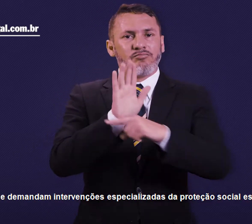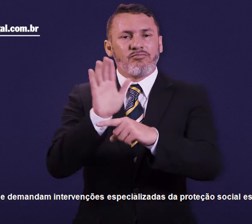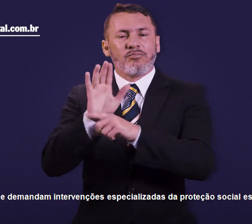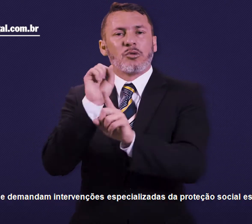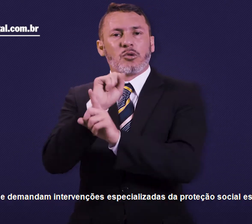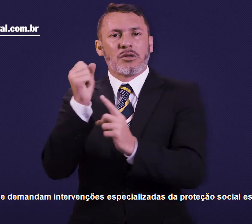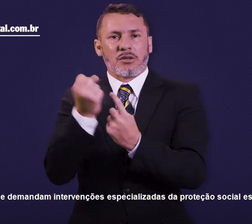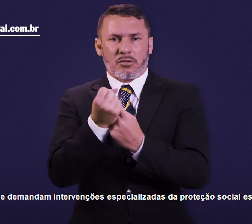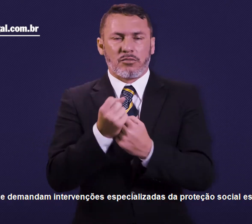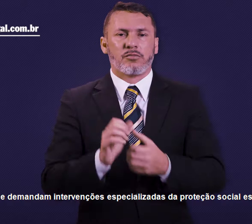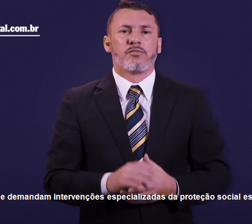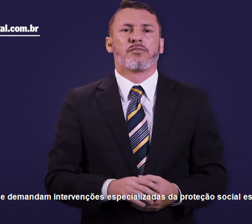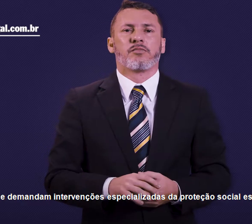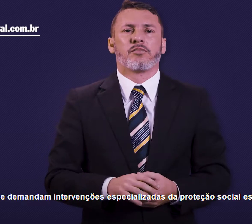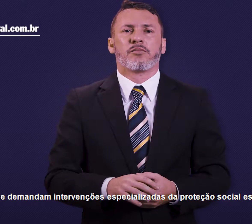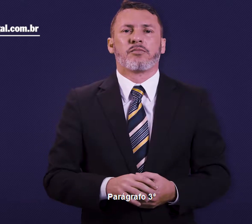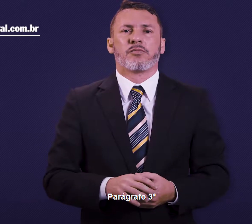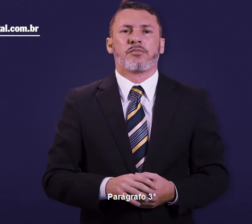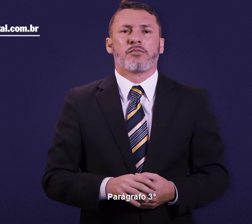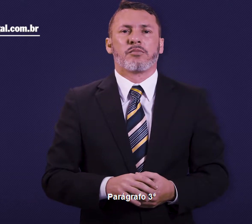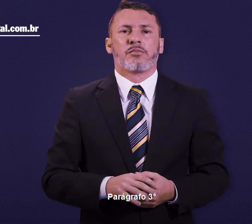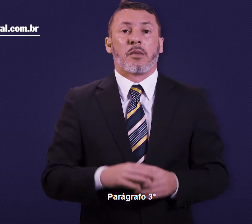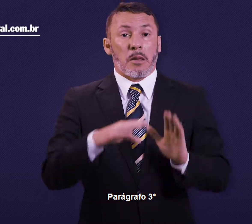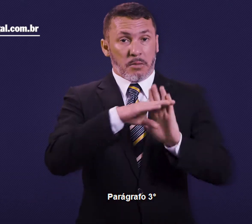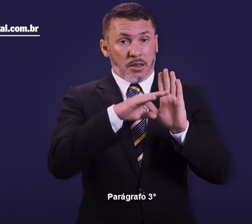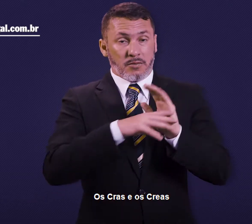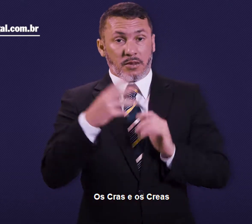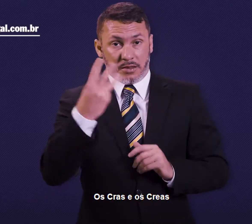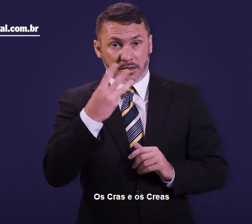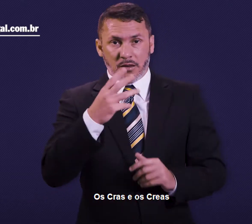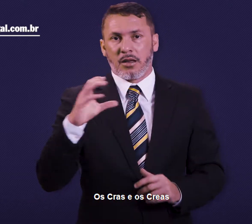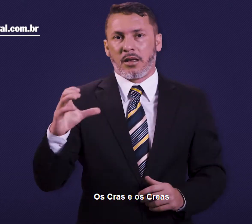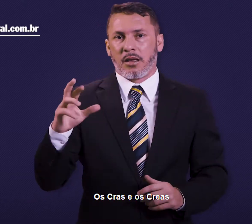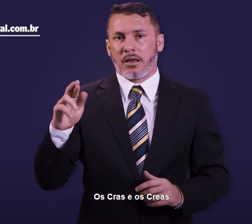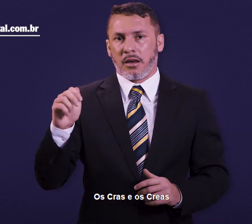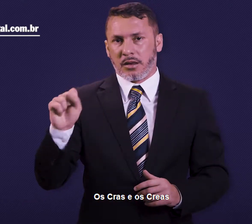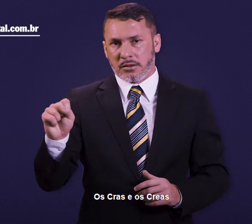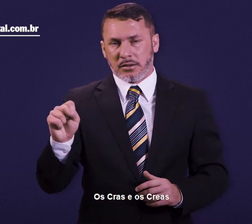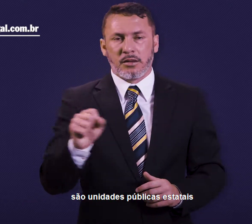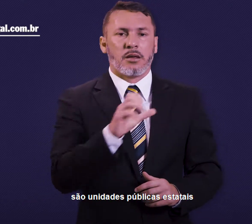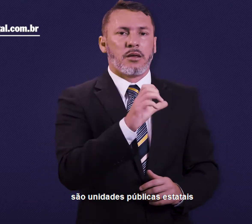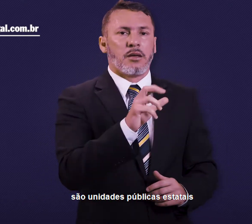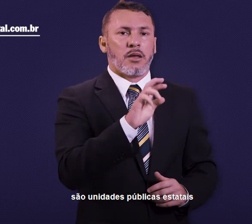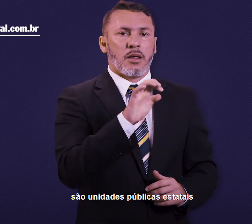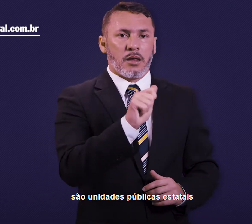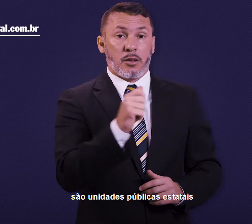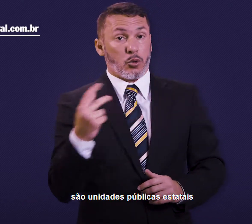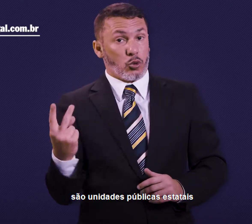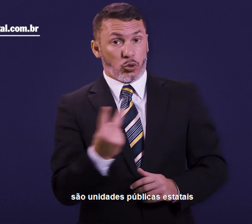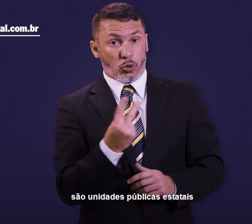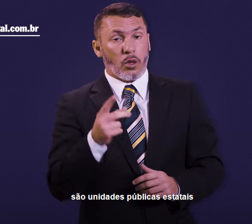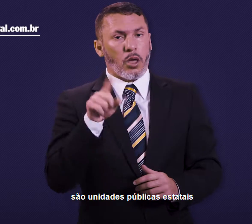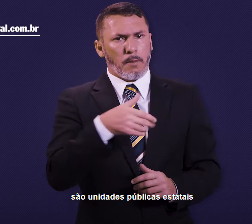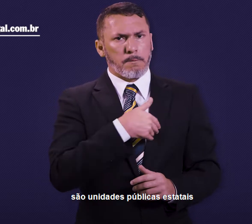na proteção social especial. Parágrafo 3º. Os CRAS e os CREAS são unidades públicas